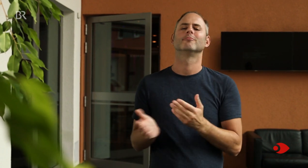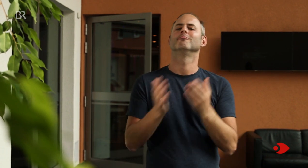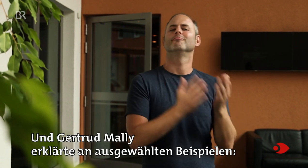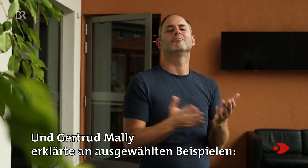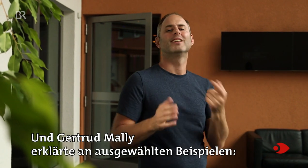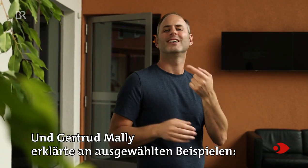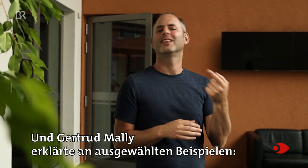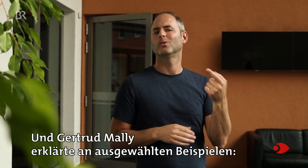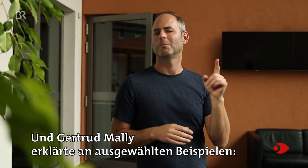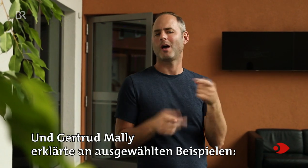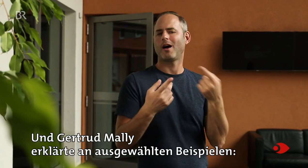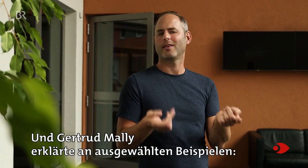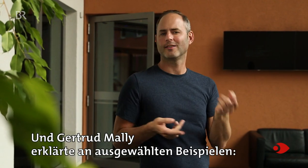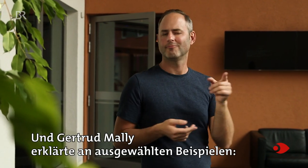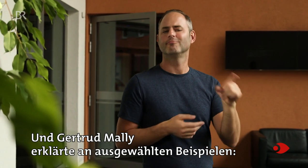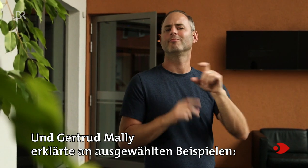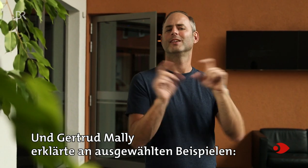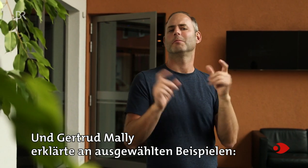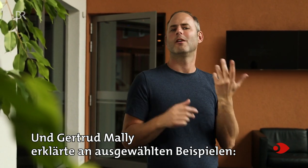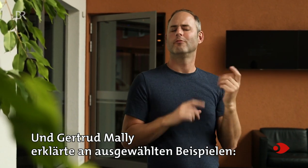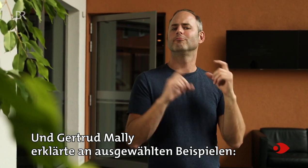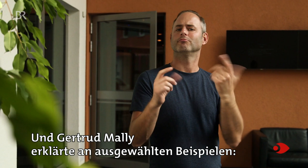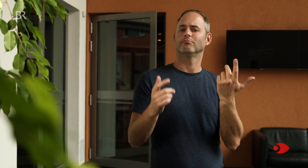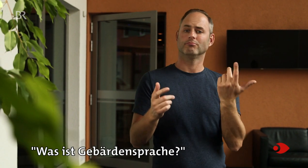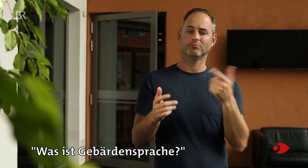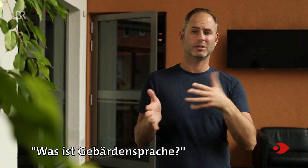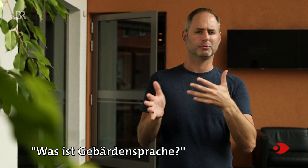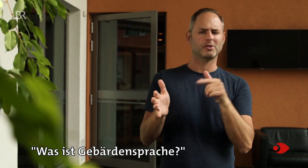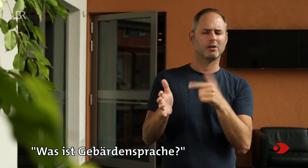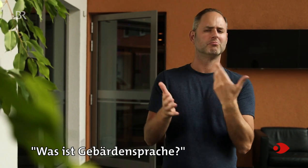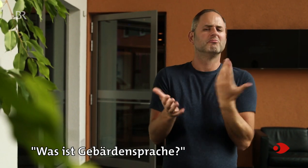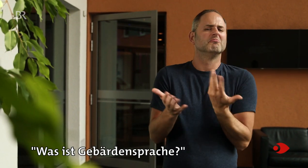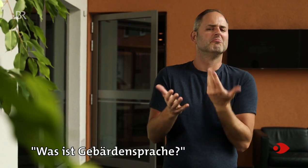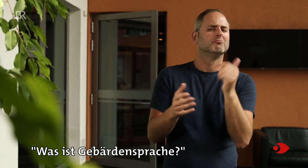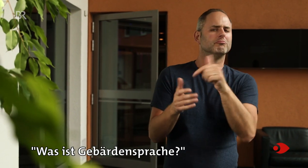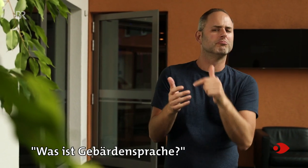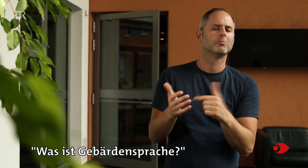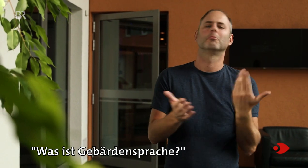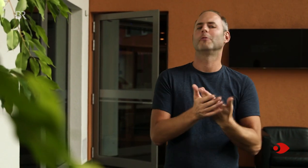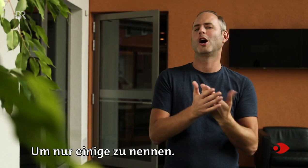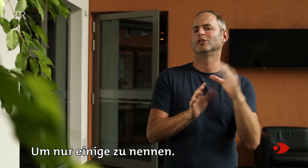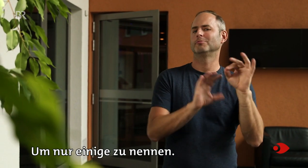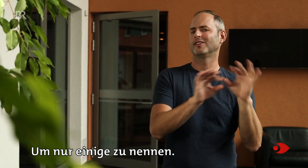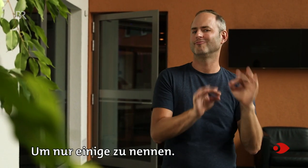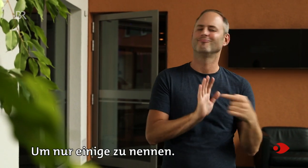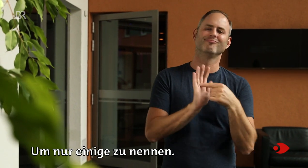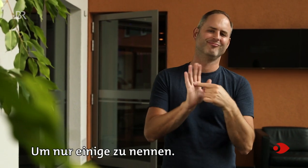Und Gertrud Mally erklärte an ausgewählten Beispielen, Was ist Gebärdensprache? Um nur einige zu nennen.